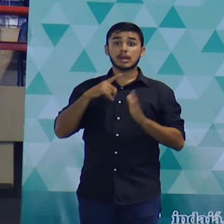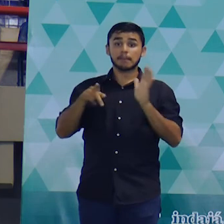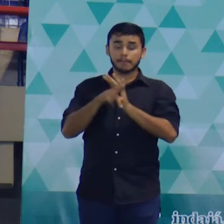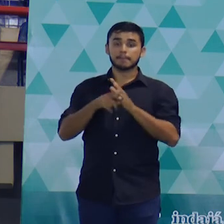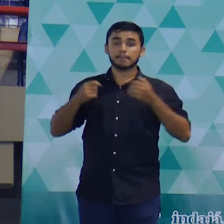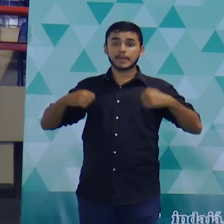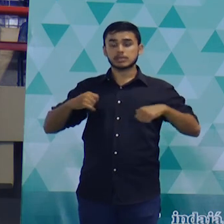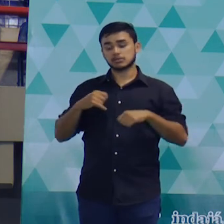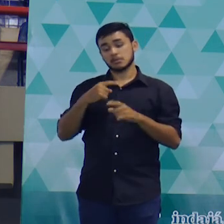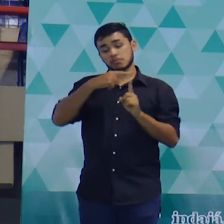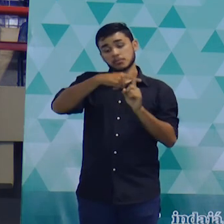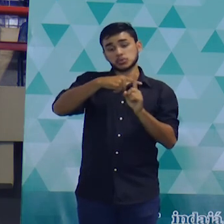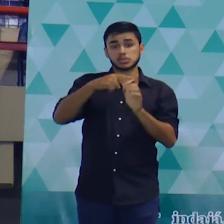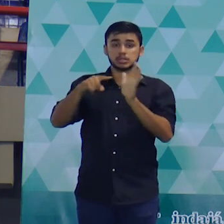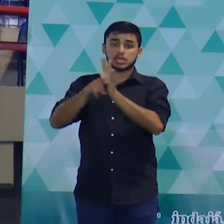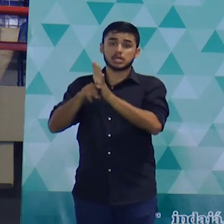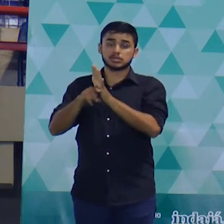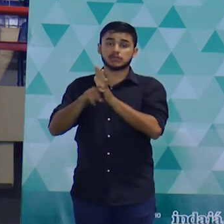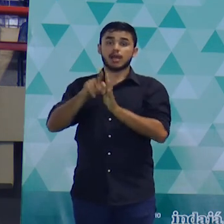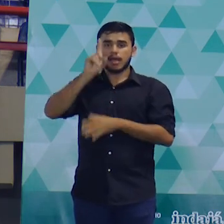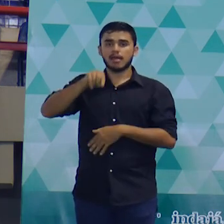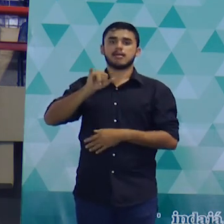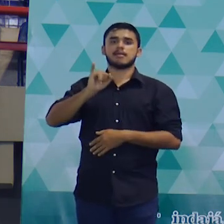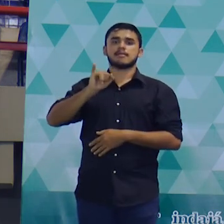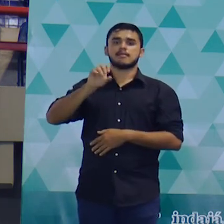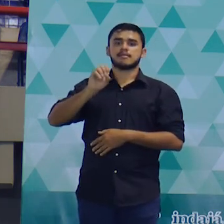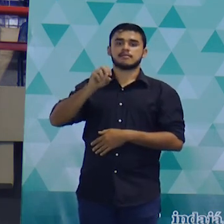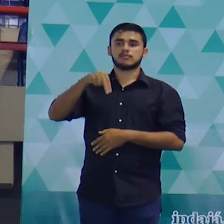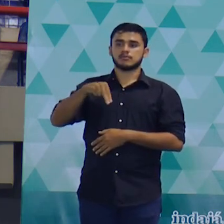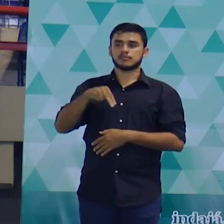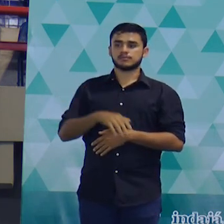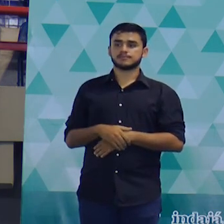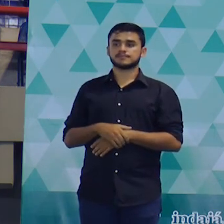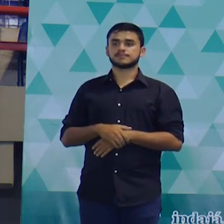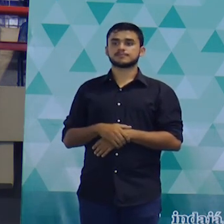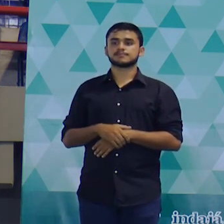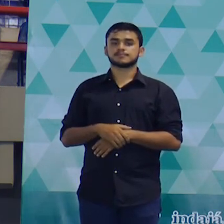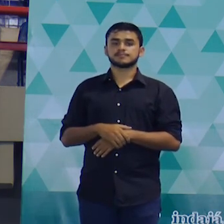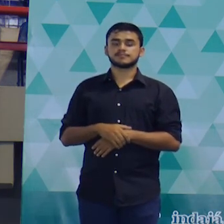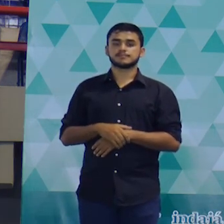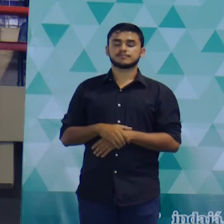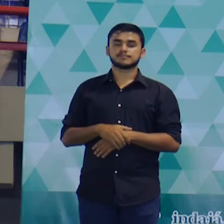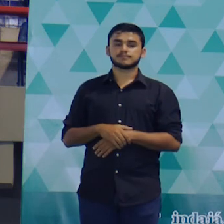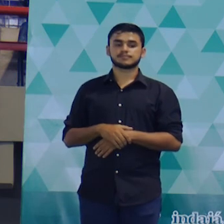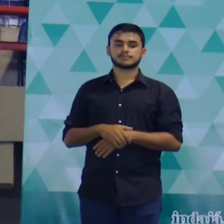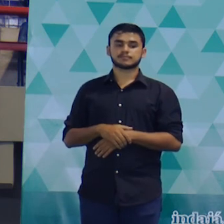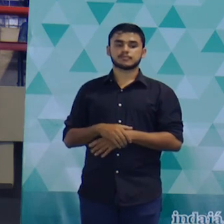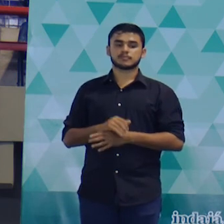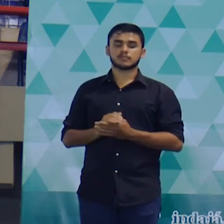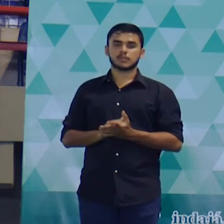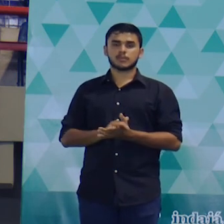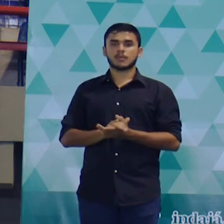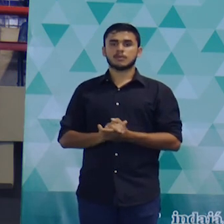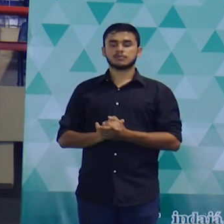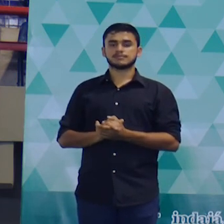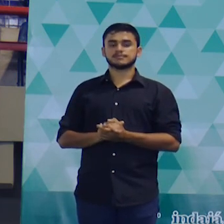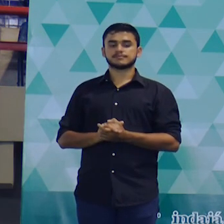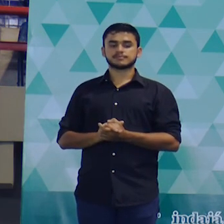carga, positiva ou negativa. Observem que nessa reação, você